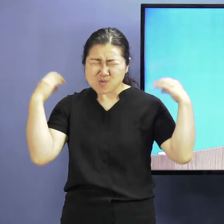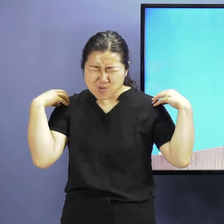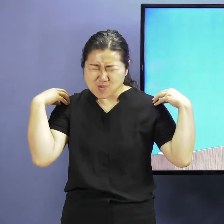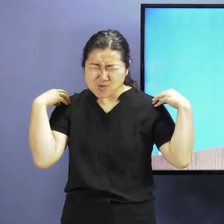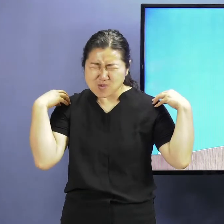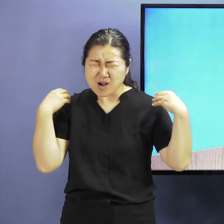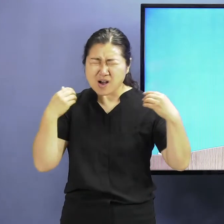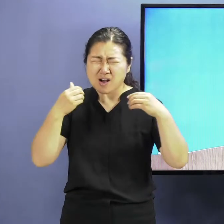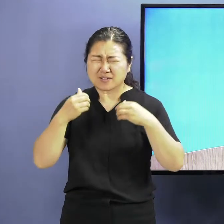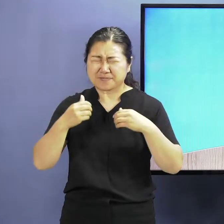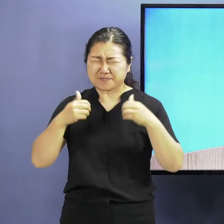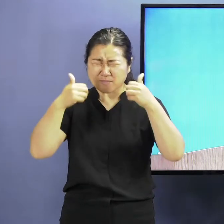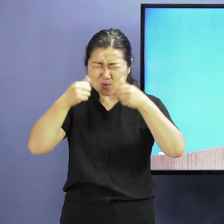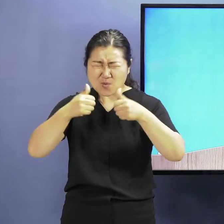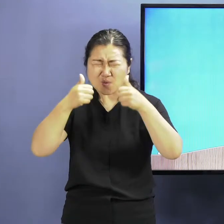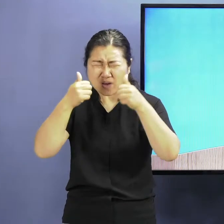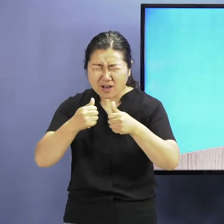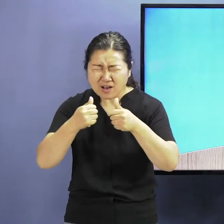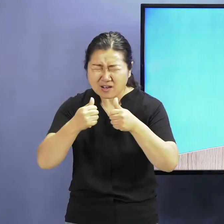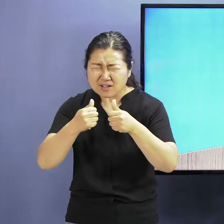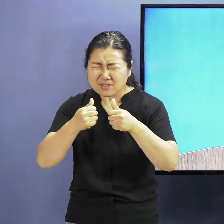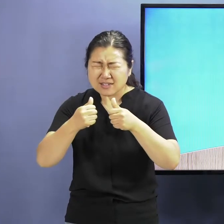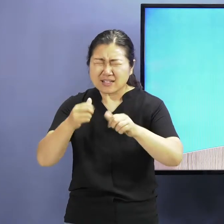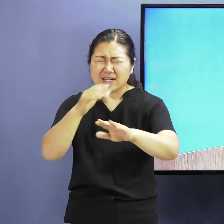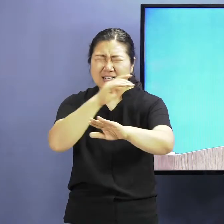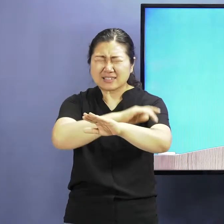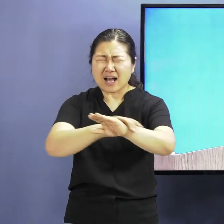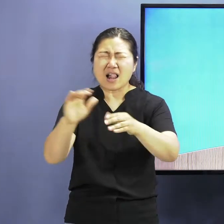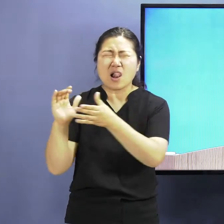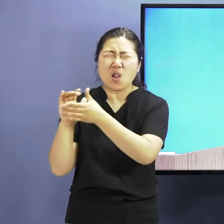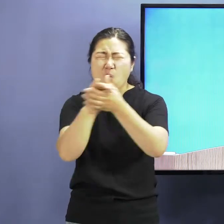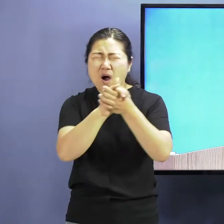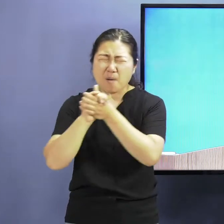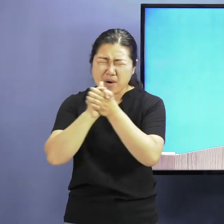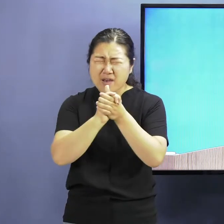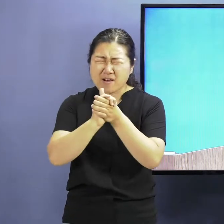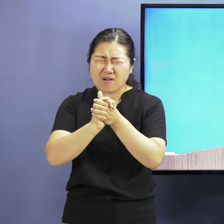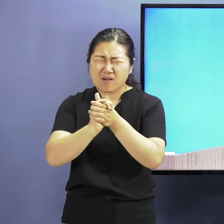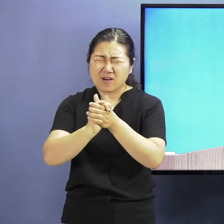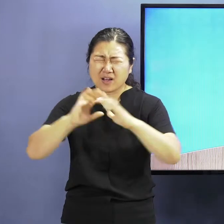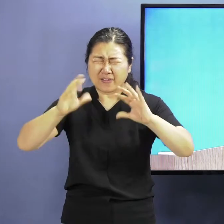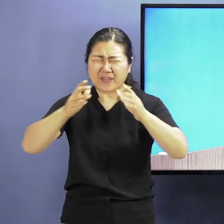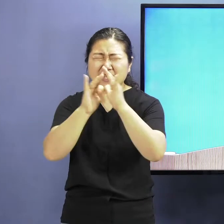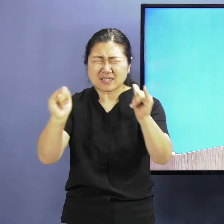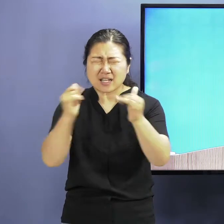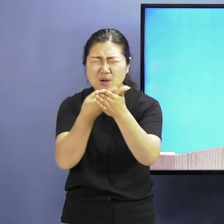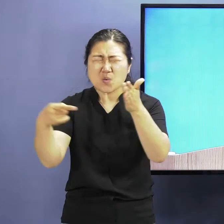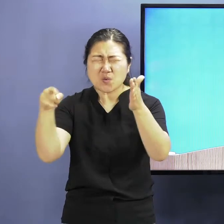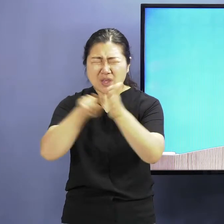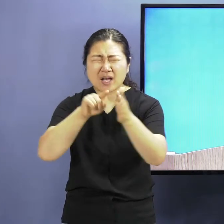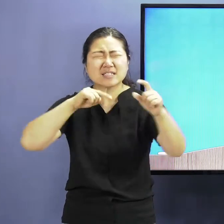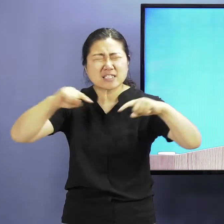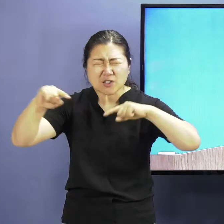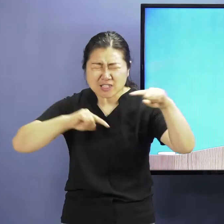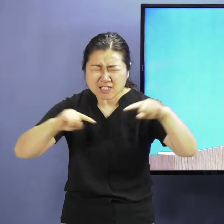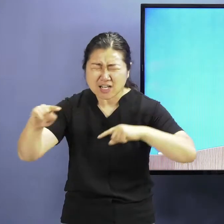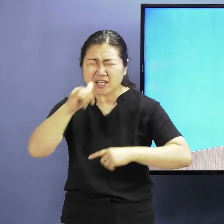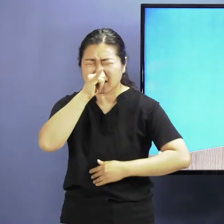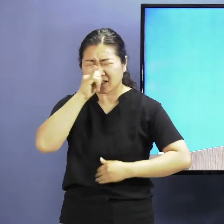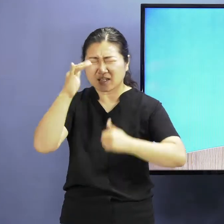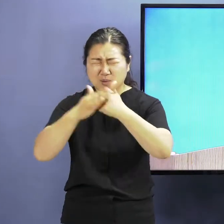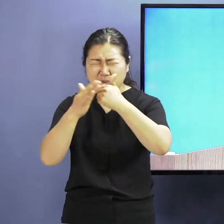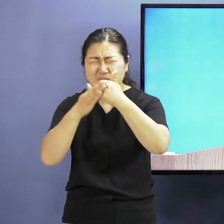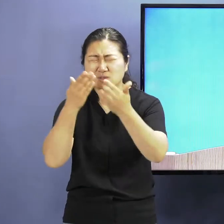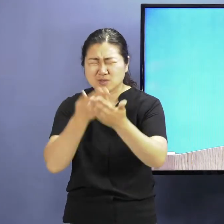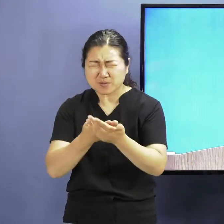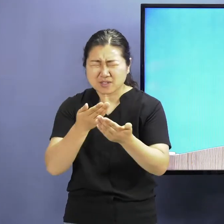분열과 거짓과 갈등을 없애고 국민을 위한 정치를 하게 하옵소서. 이 나라의 대통령과 위정자들